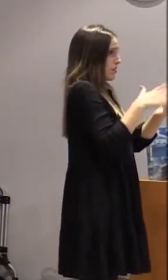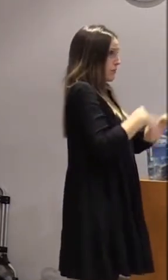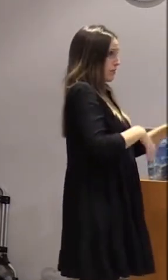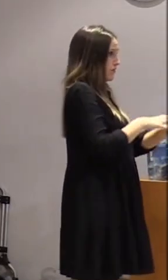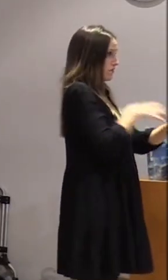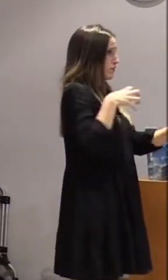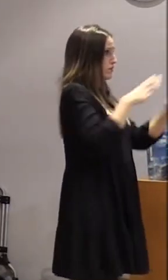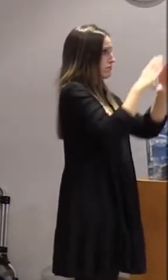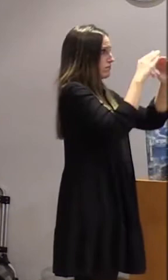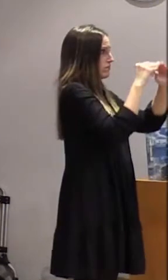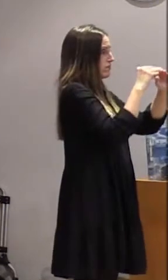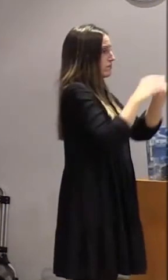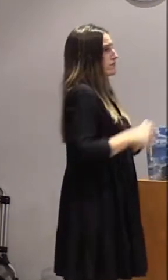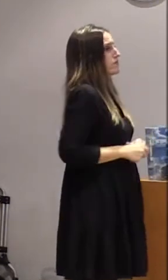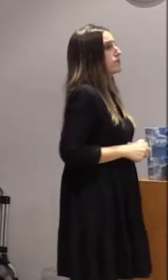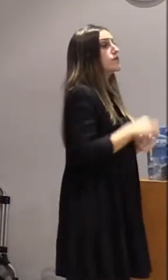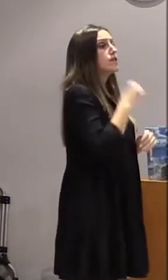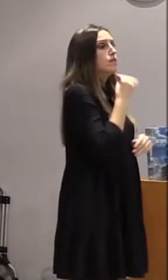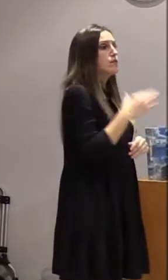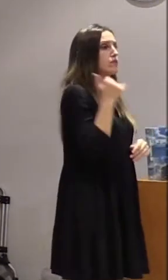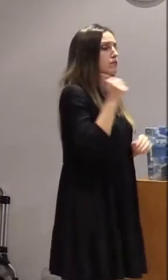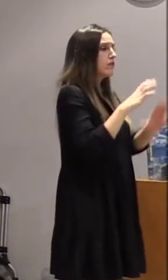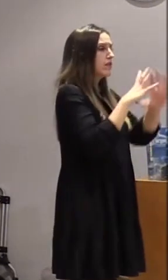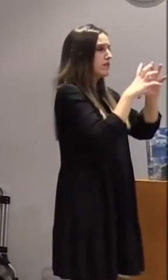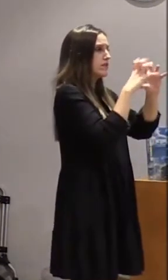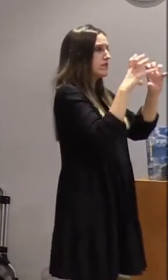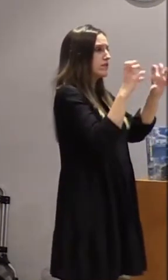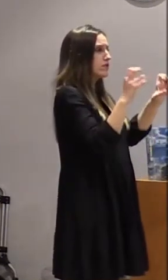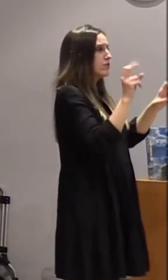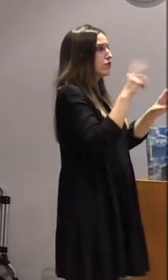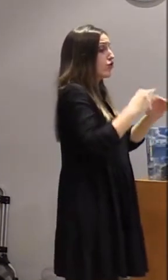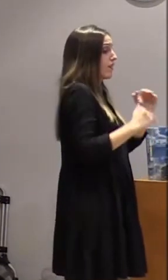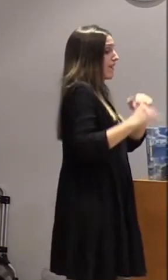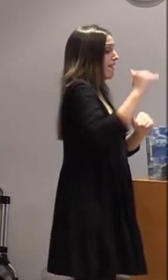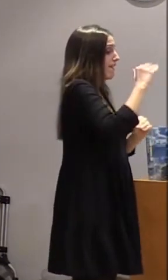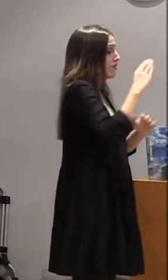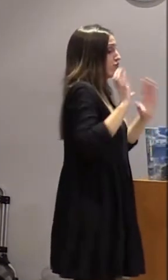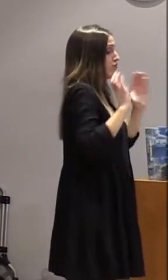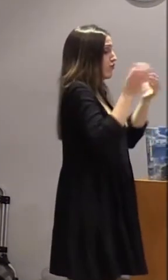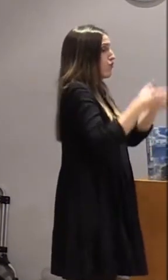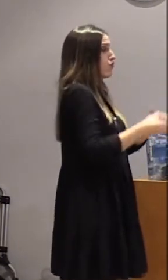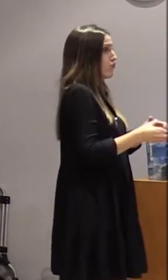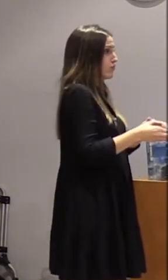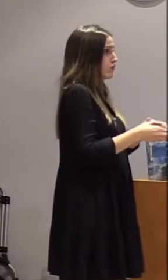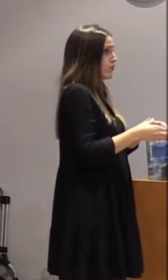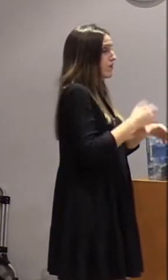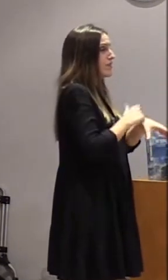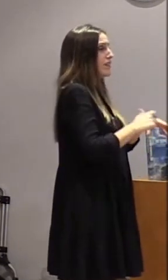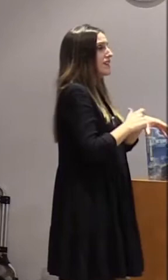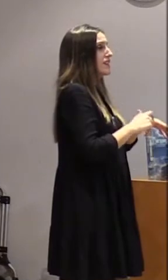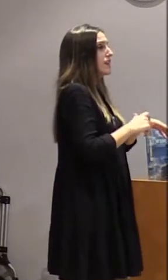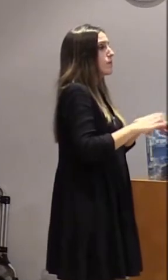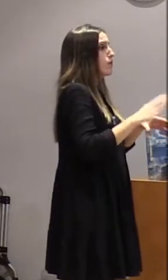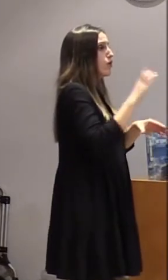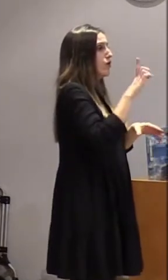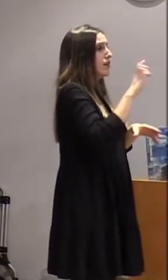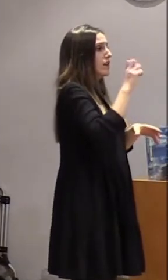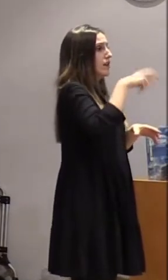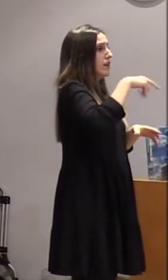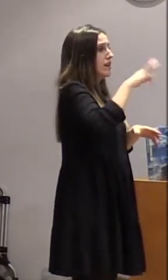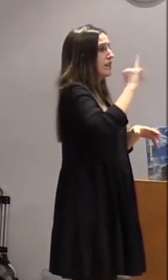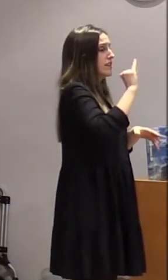aplastadas. Bueno, pues esas nubes son altocúmulos de tipo lenticular.